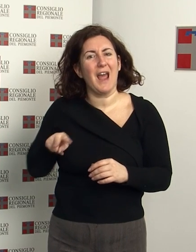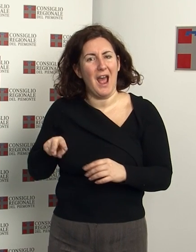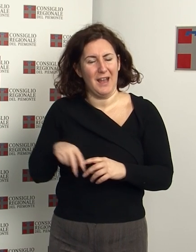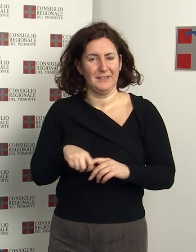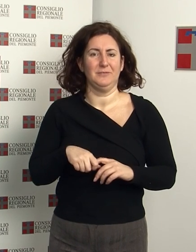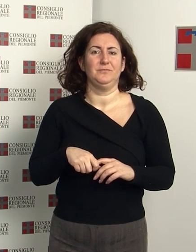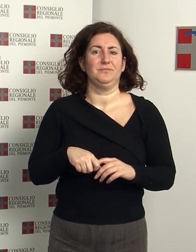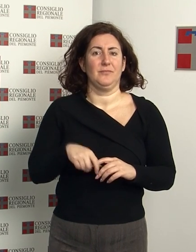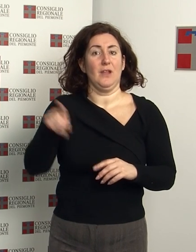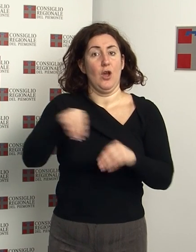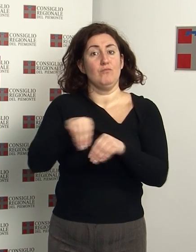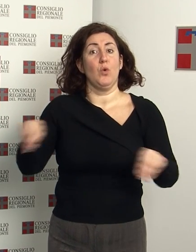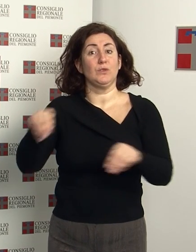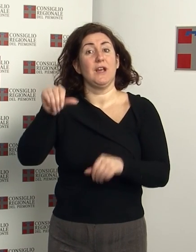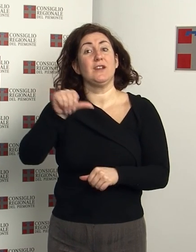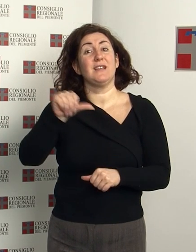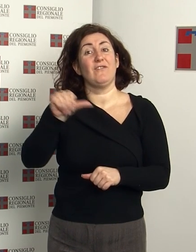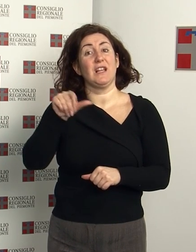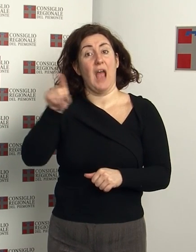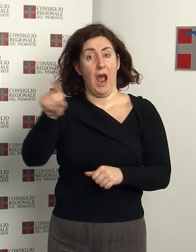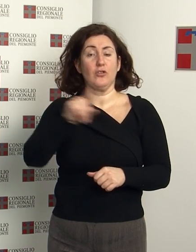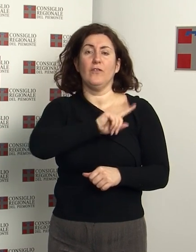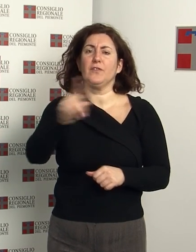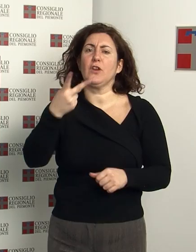Savigliano è visitabile fino al 27 febbraio